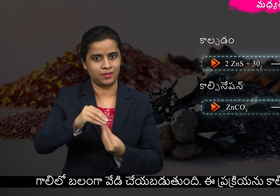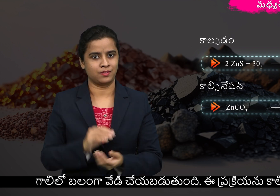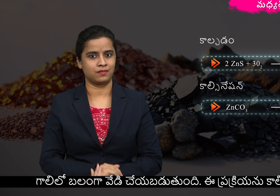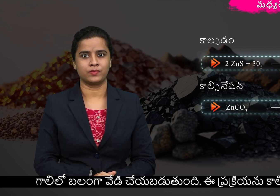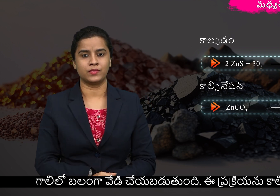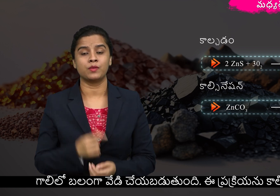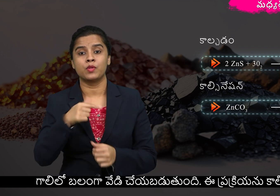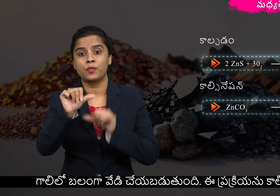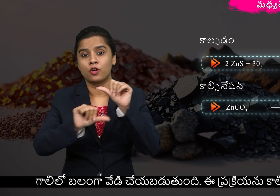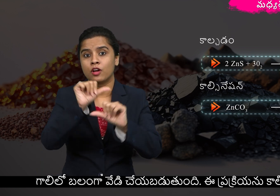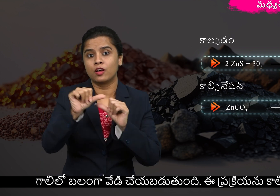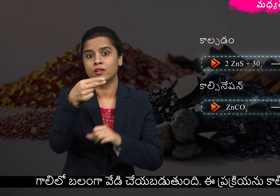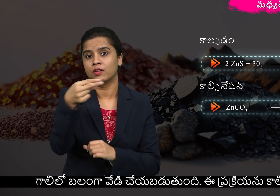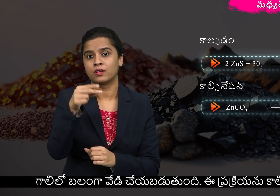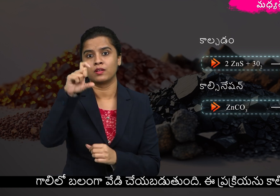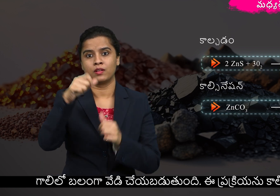అంటారు.